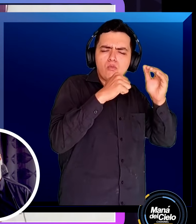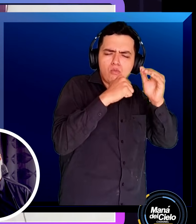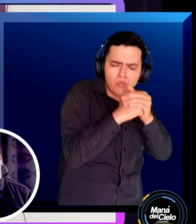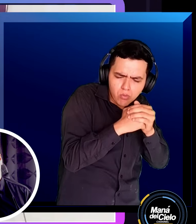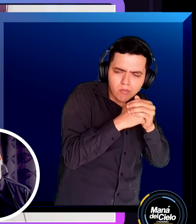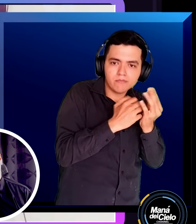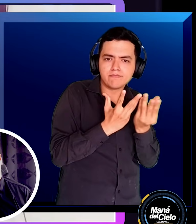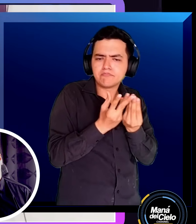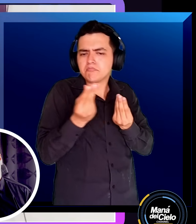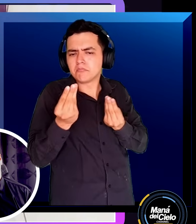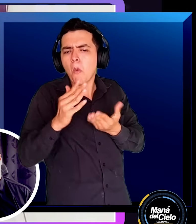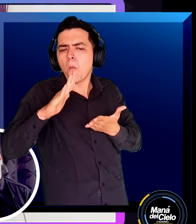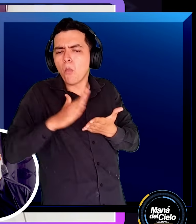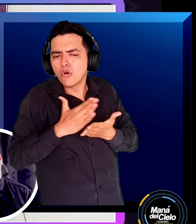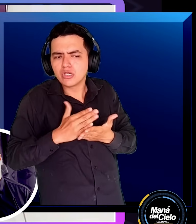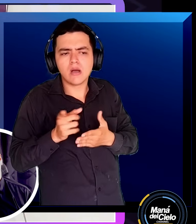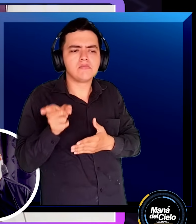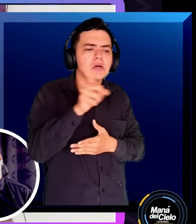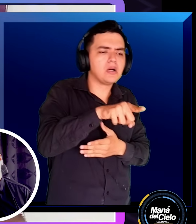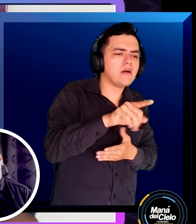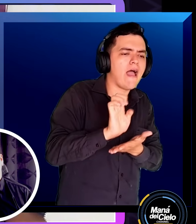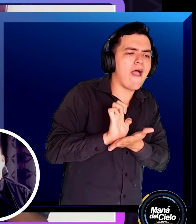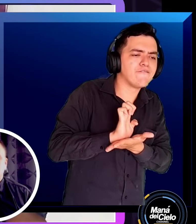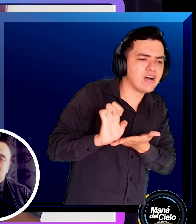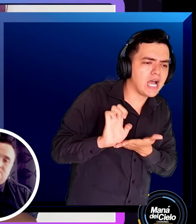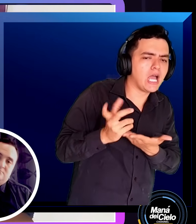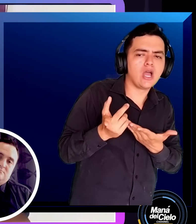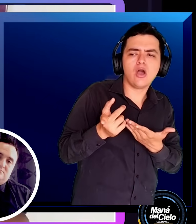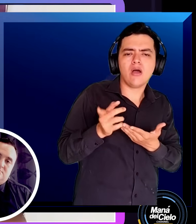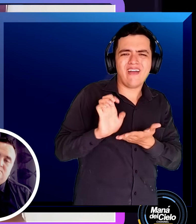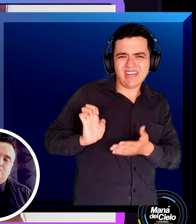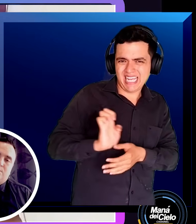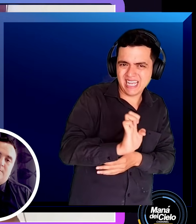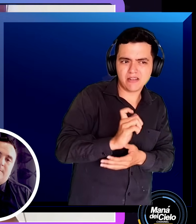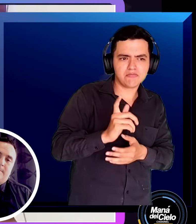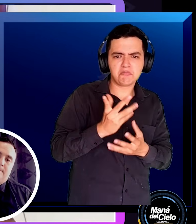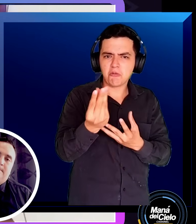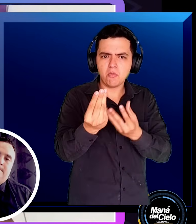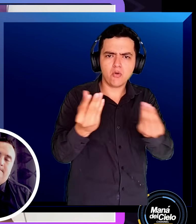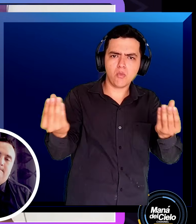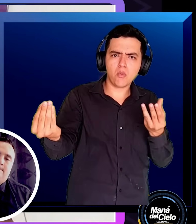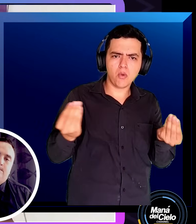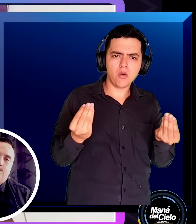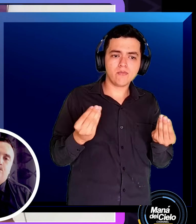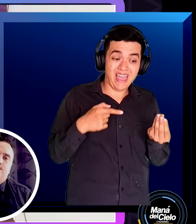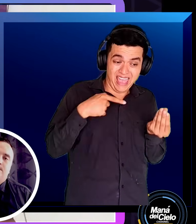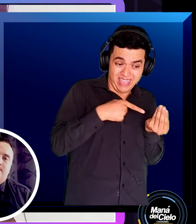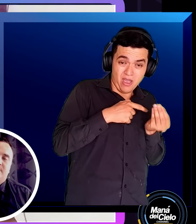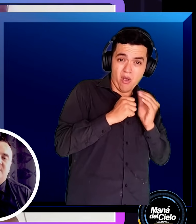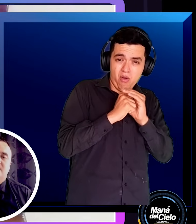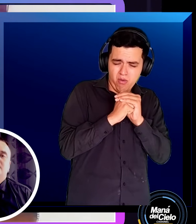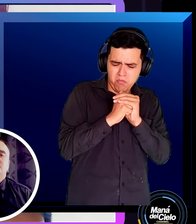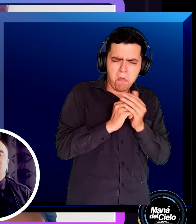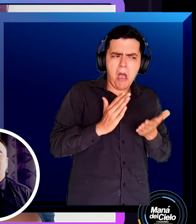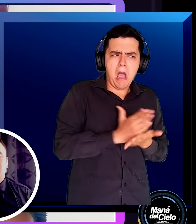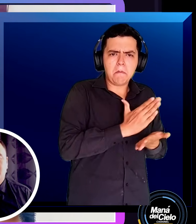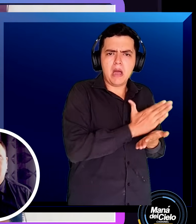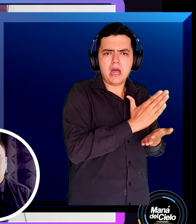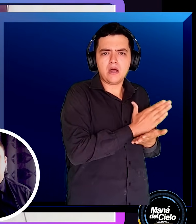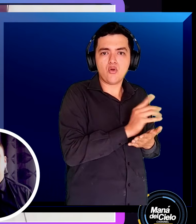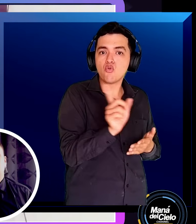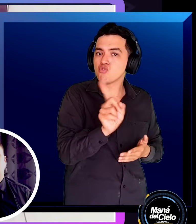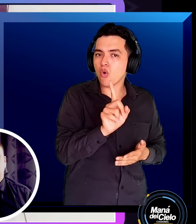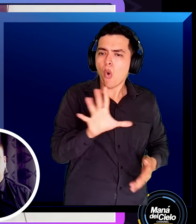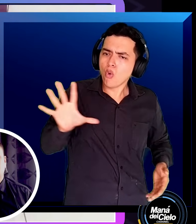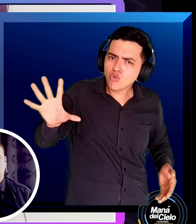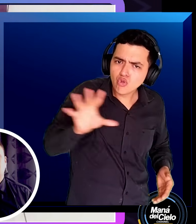le digo al grupo que estoy dirigiendo oración, y yo le digo: me hacen el favor y no me traigan peticiones